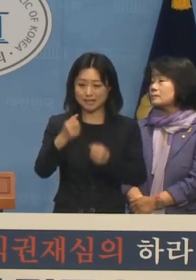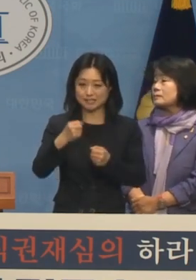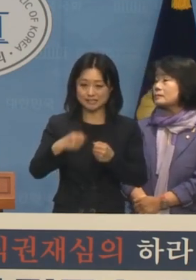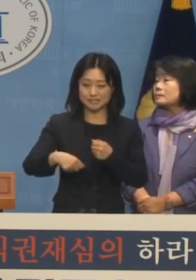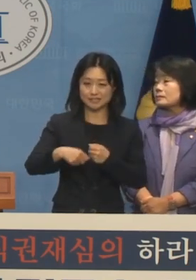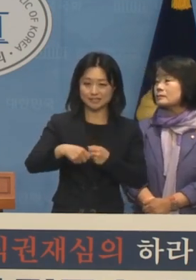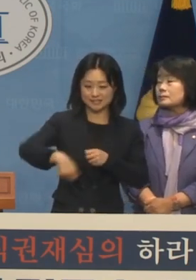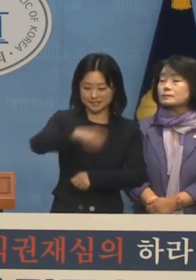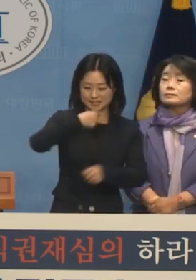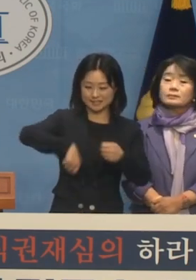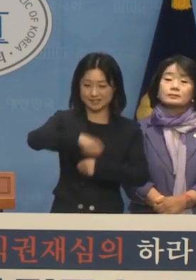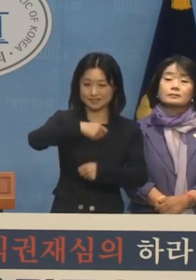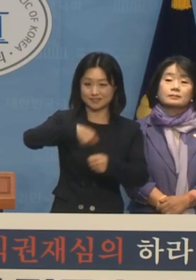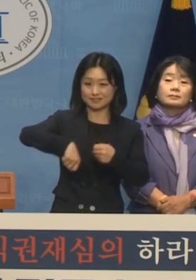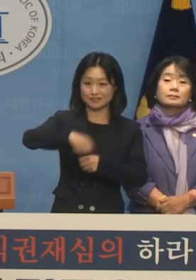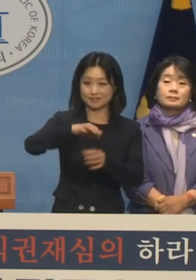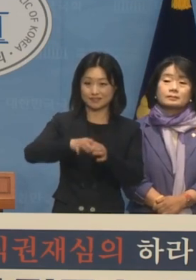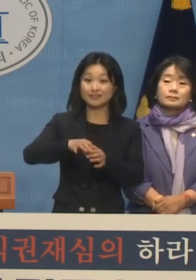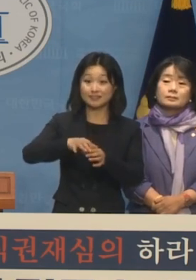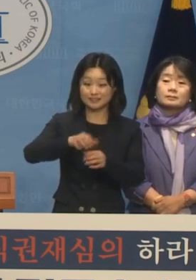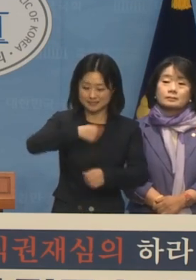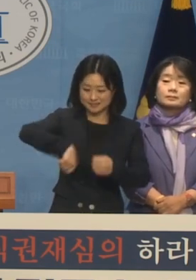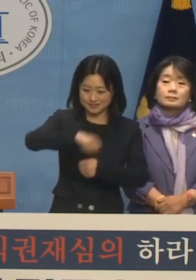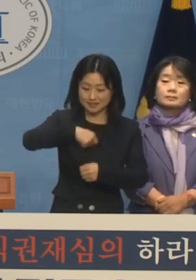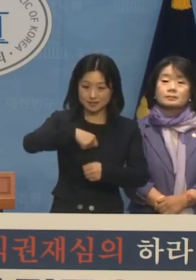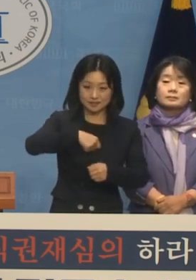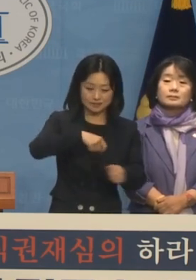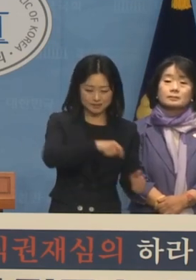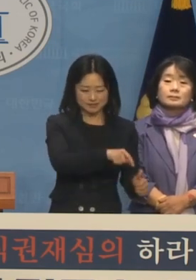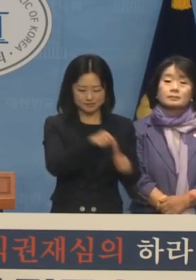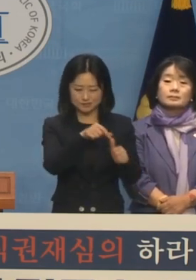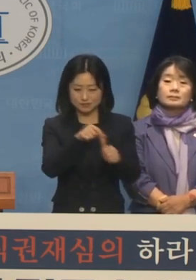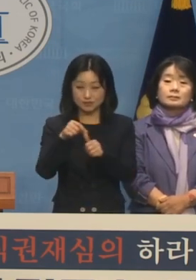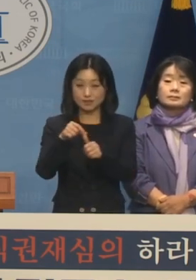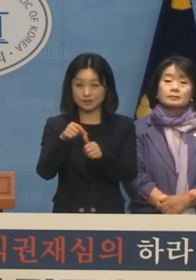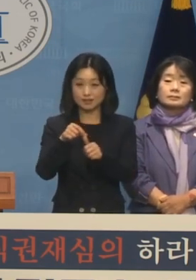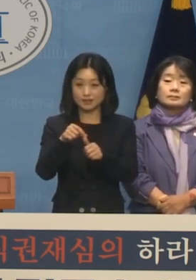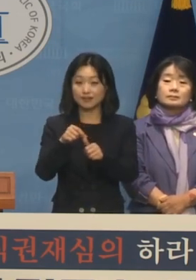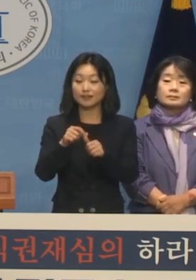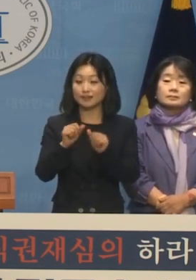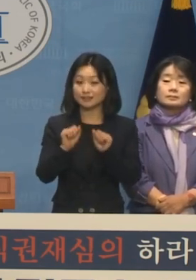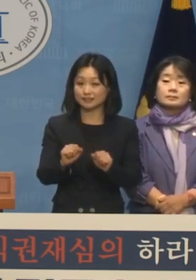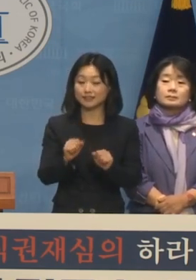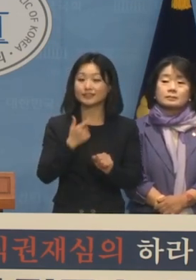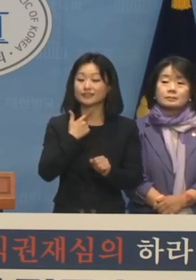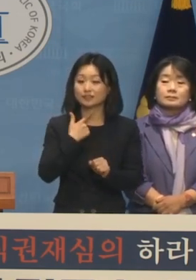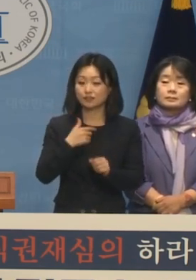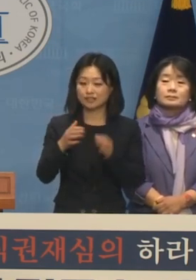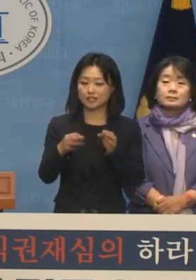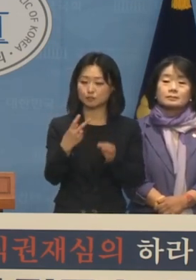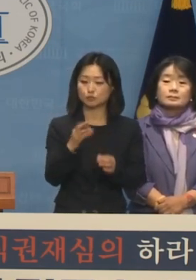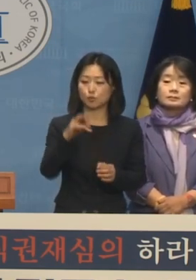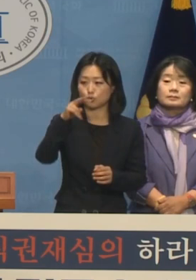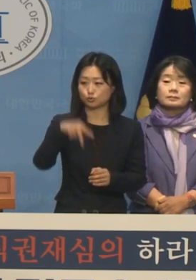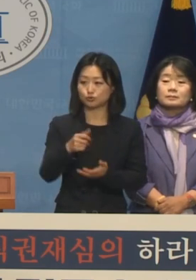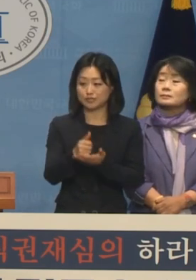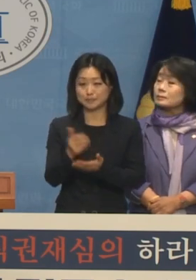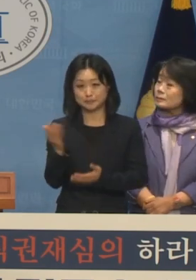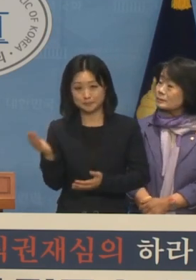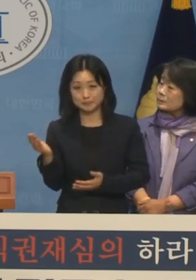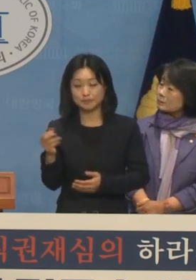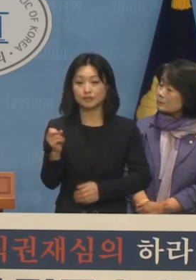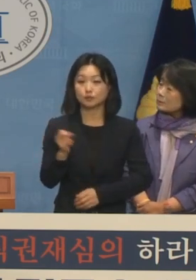감고 아이들을 마지막까지 구하다가 마지막에 빠져나오신 김동수님 같이 제주도에서 오늘 올라오셨습니다. 그리고